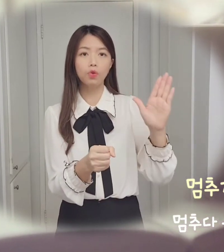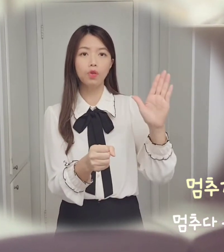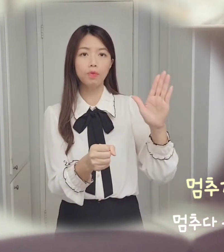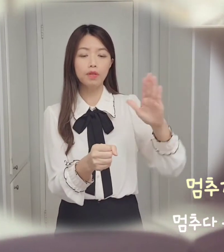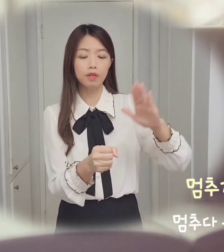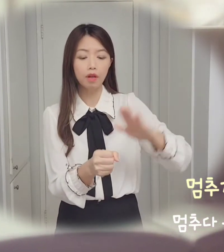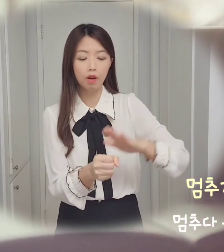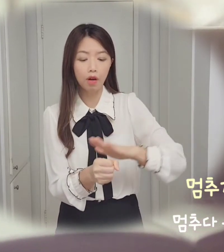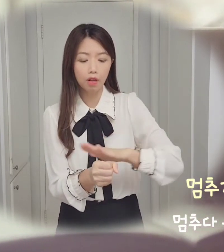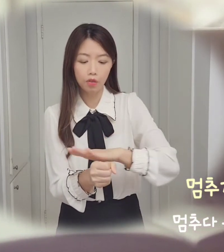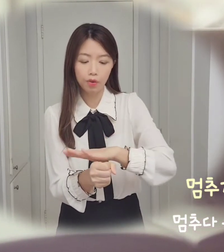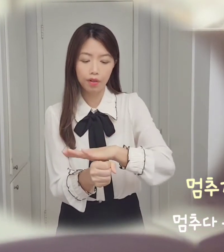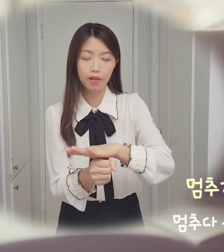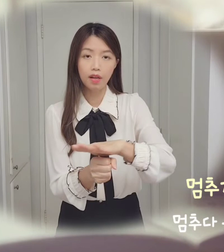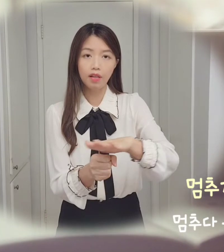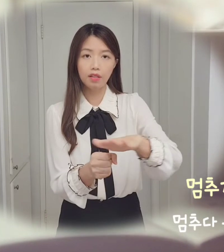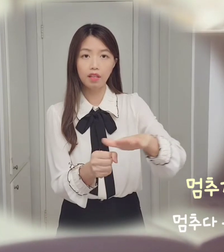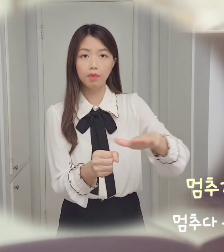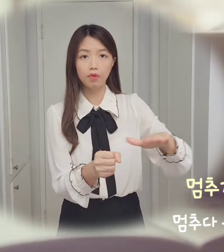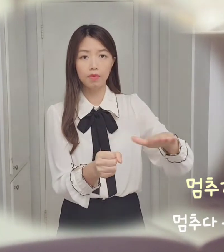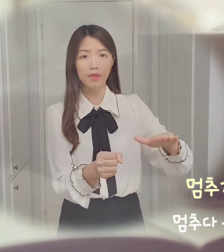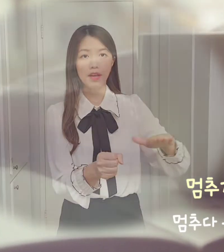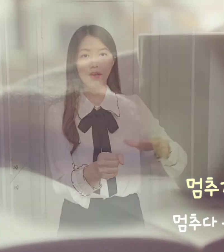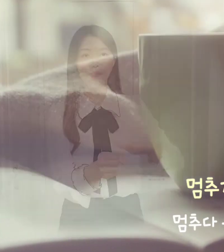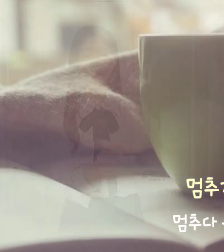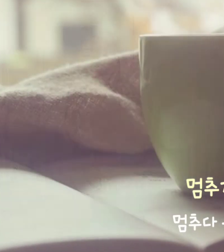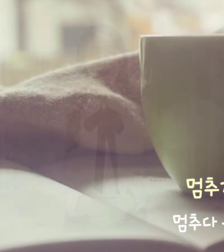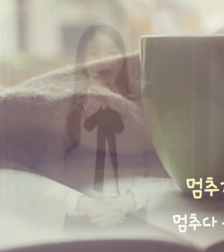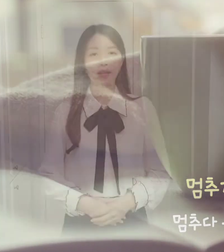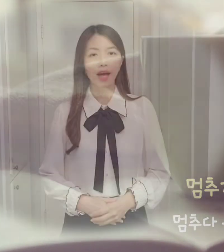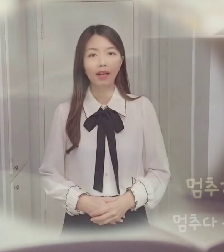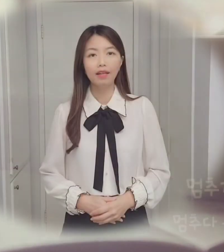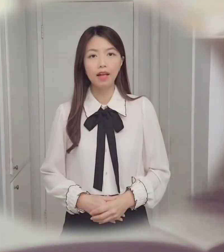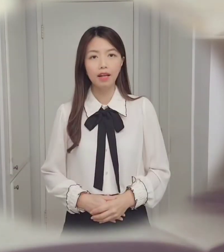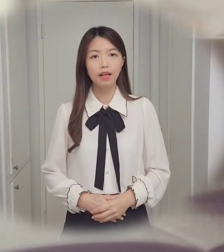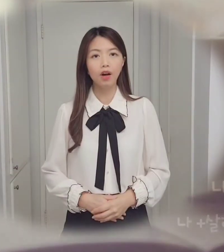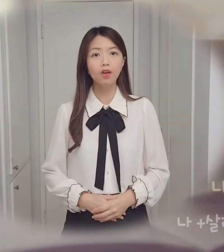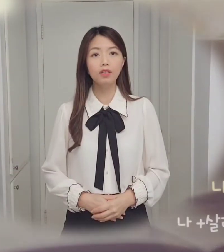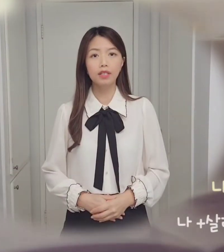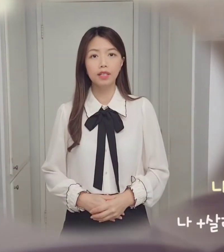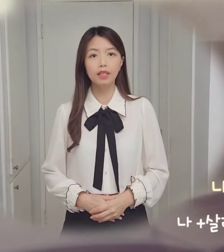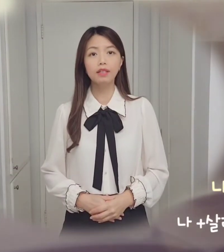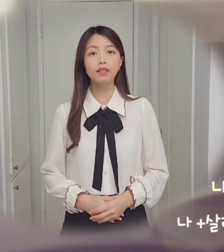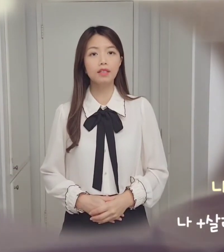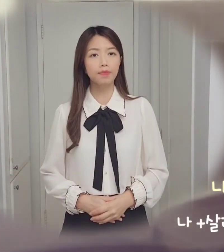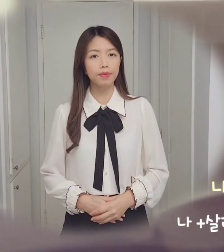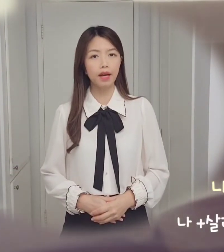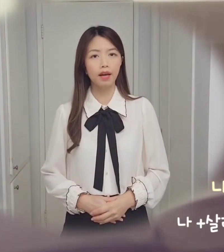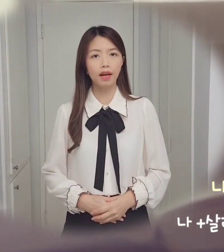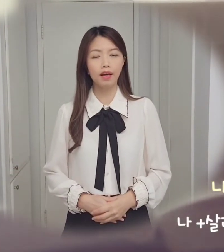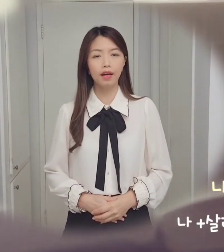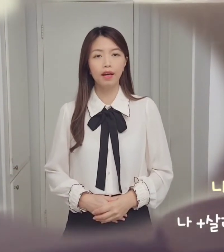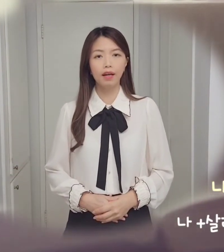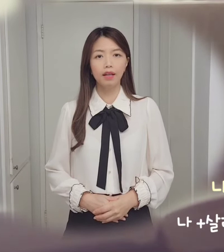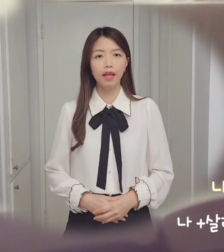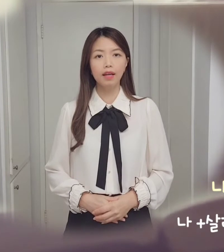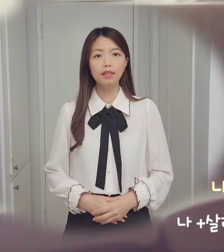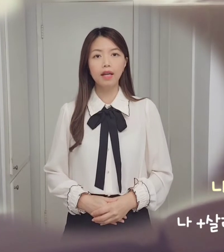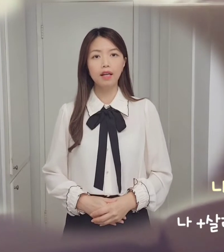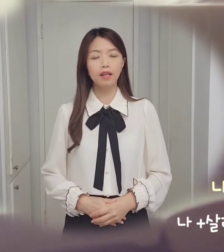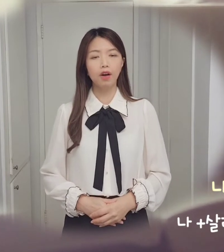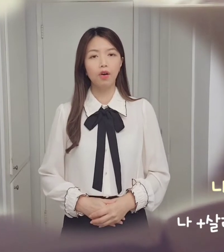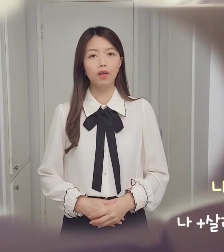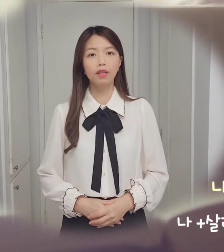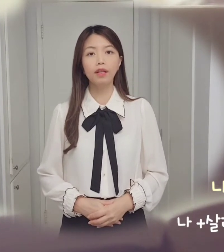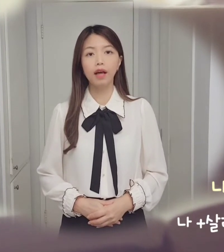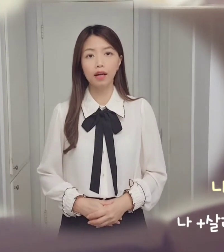쥐시고 오른손은 펴셔서 그 위를 쓰다듬어 주시면 돼요. 나를 살리려 지신 그 십자가.